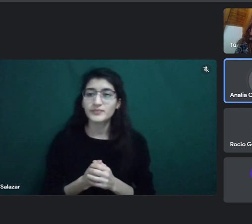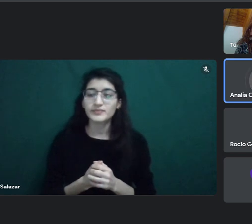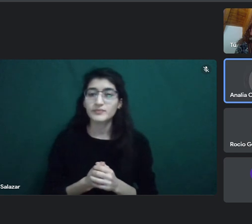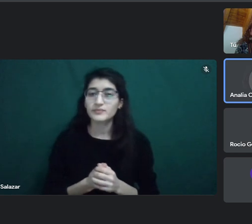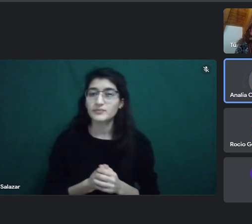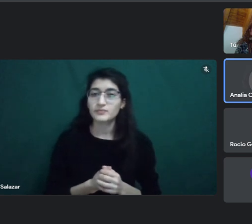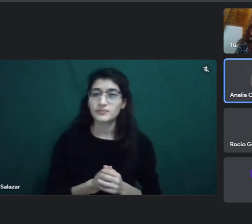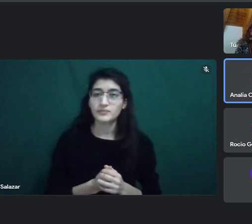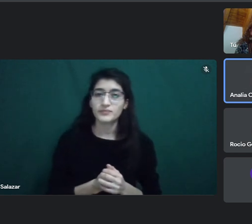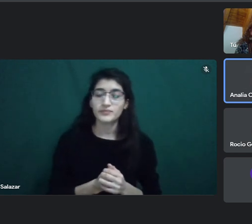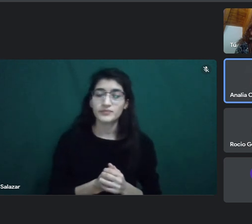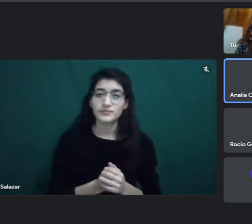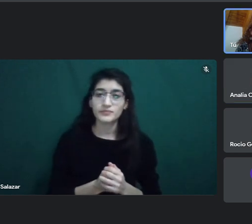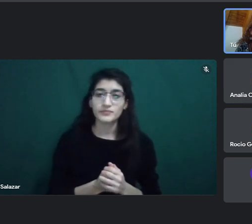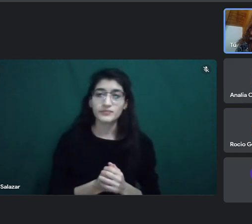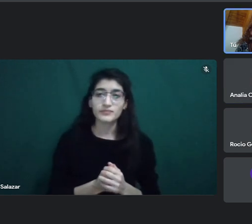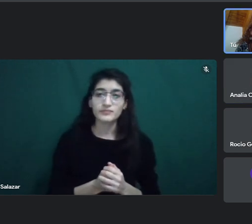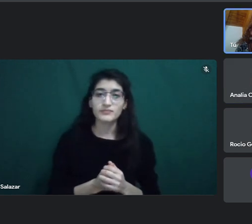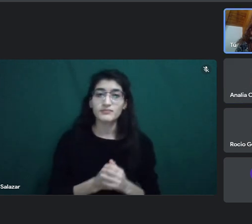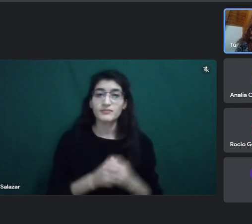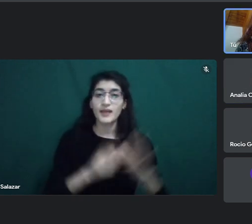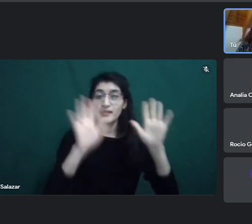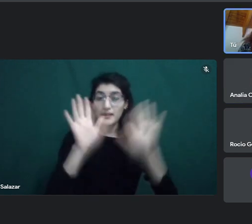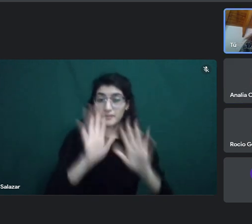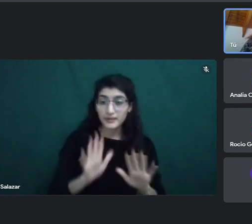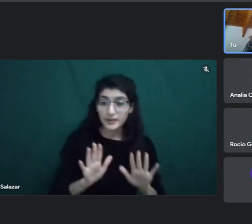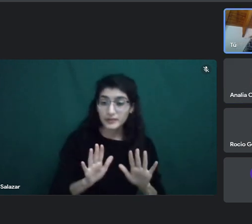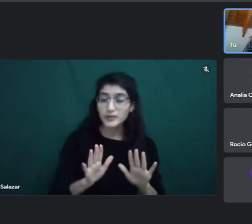título, la planificación para...